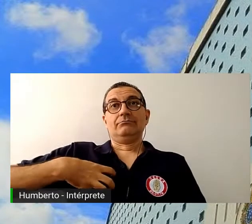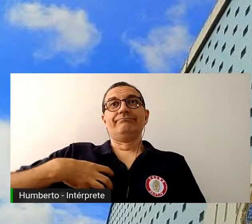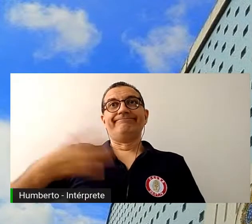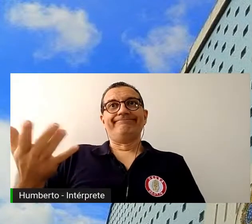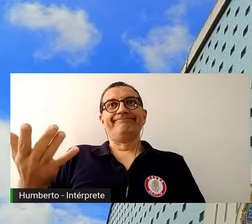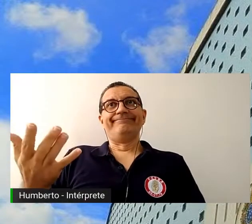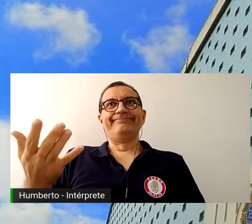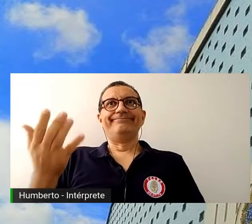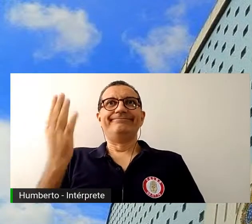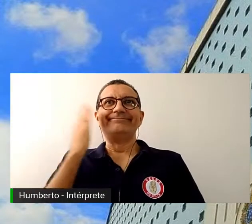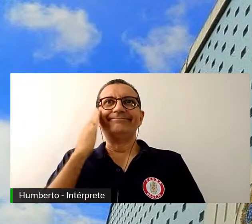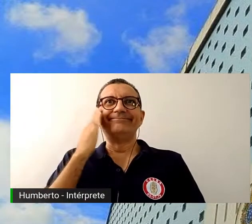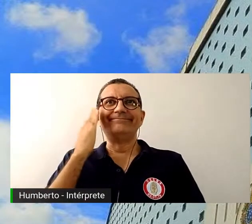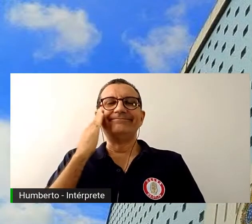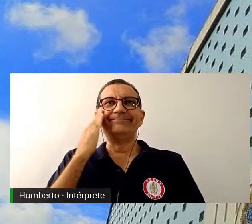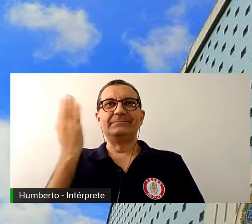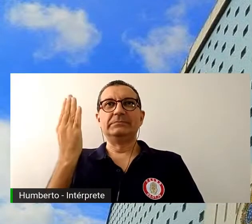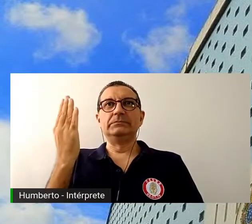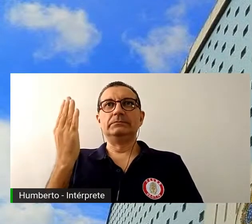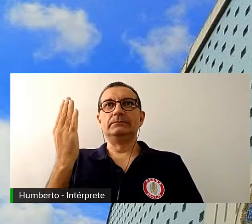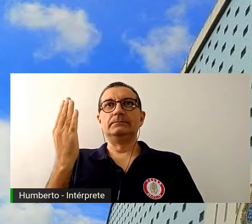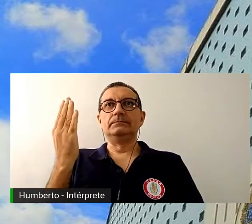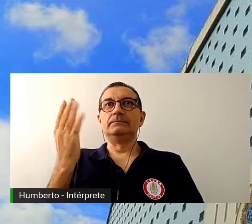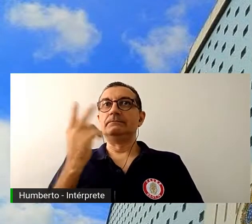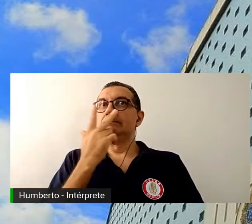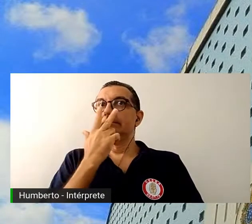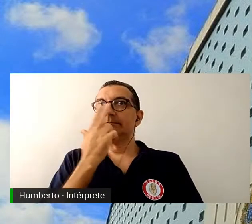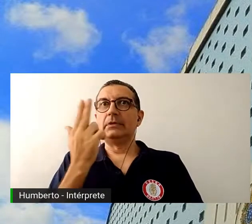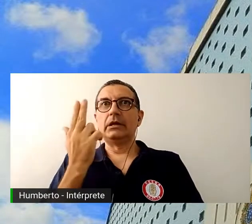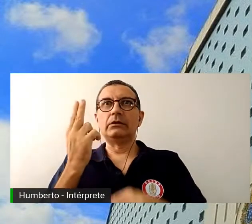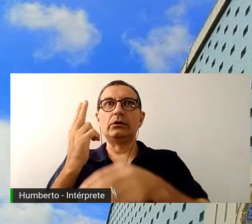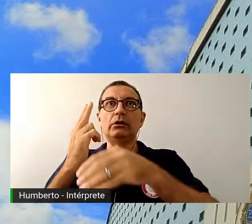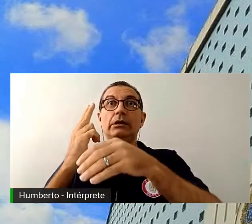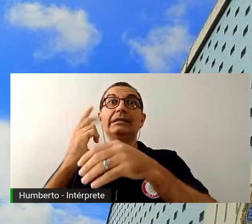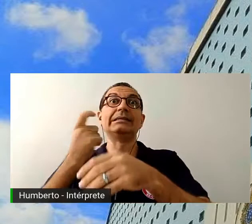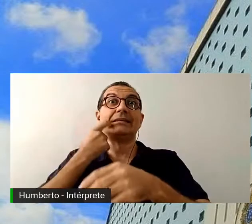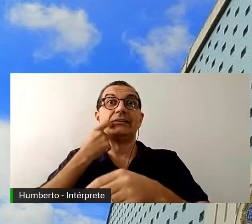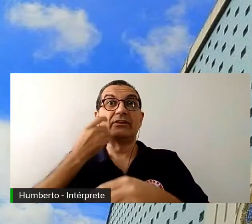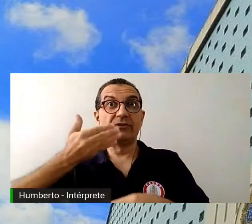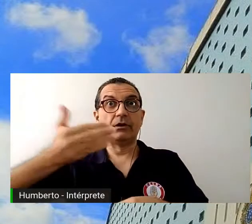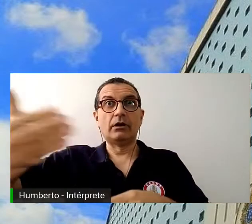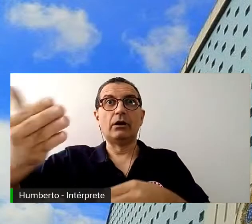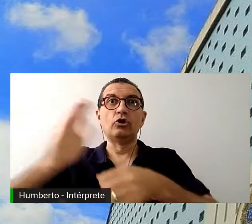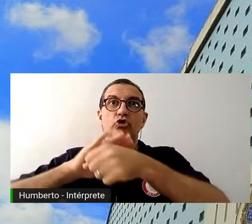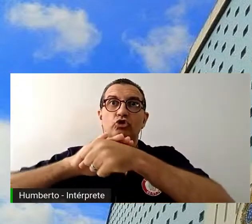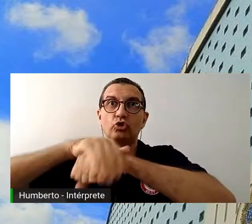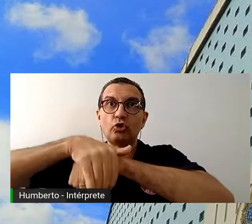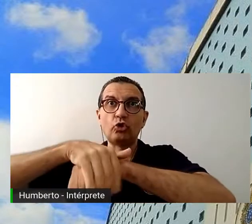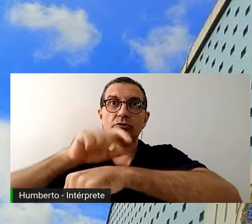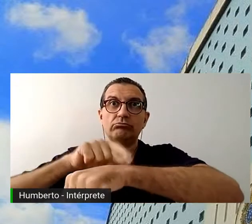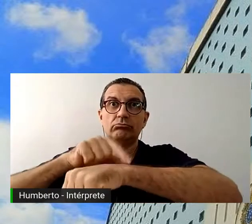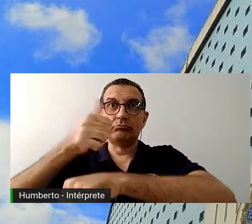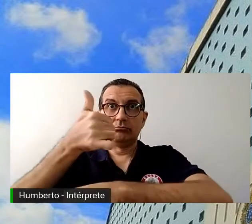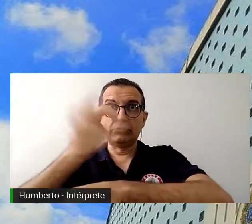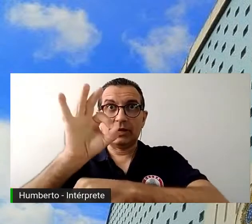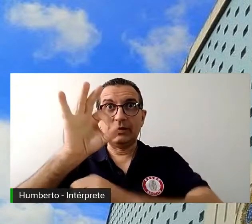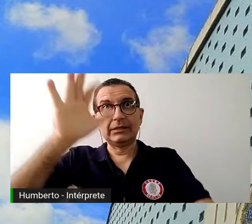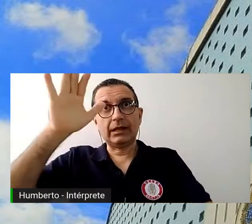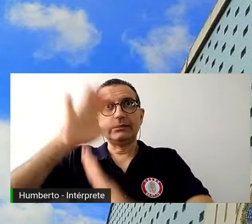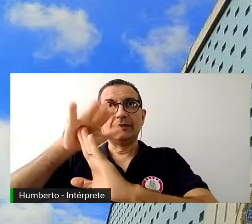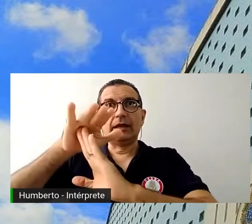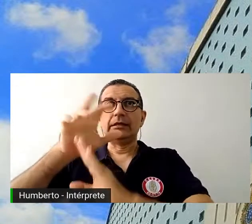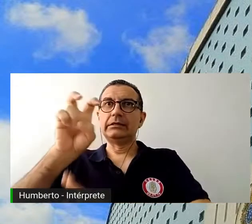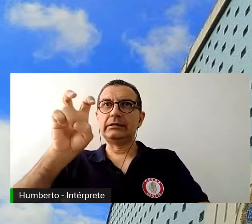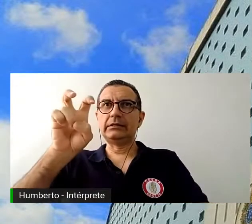nós estamos vivendo um processo de toque de recolher, a partir de sexta-feira, a partir das 10 horas, um toque de recolher.